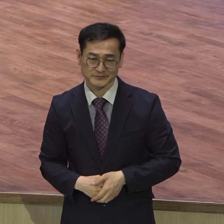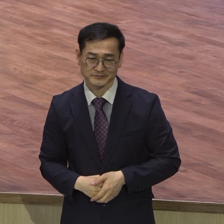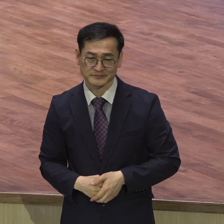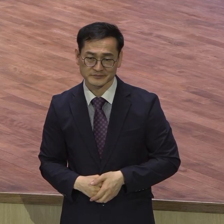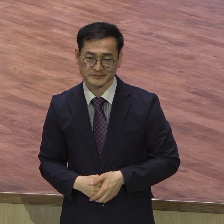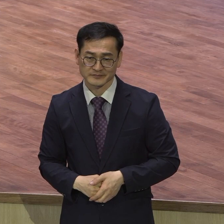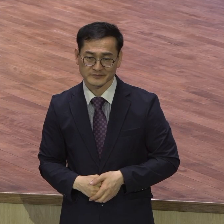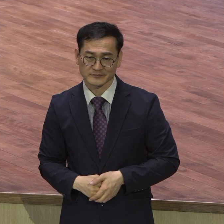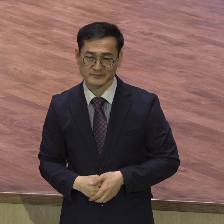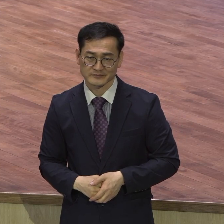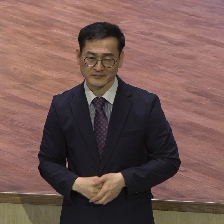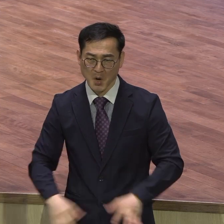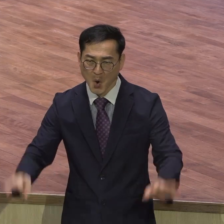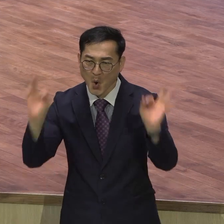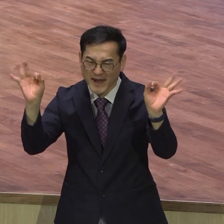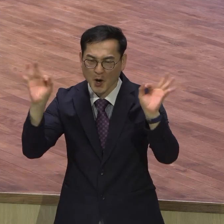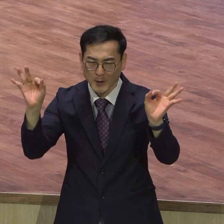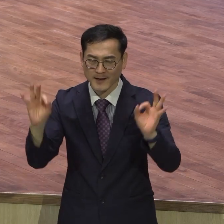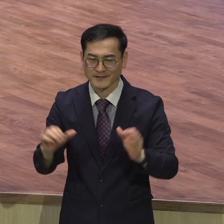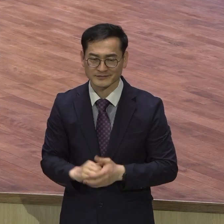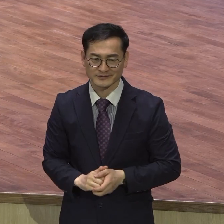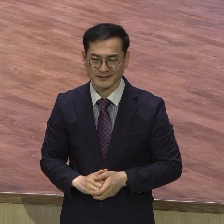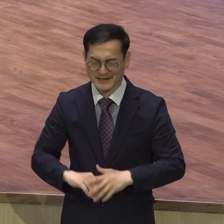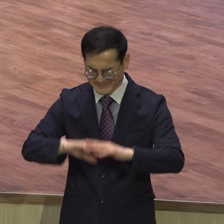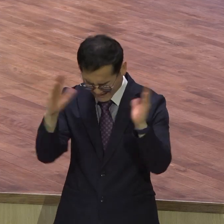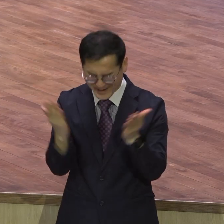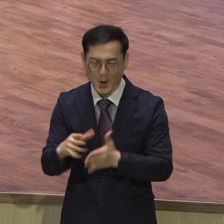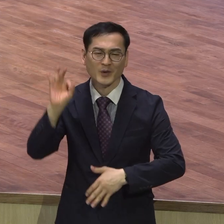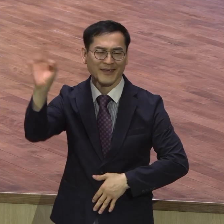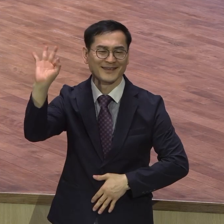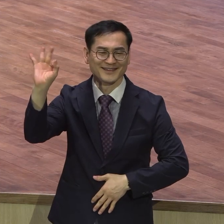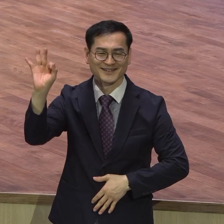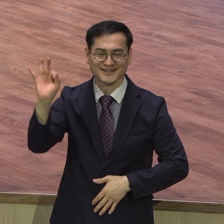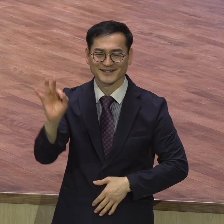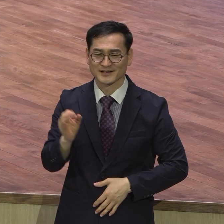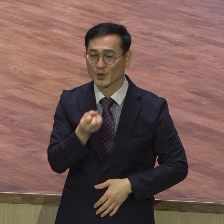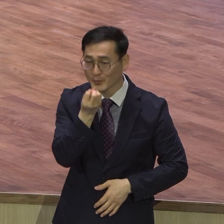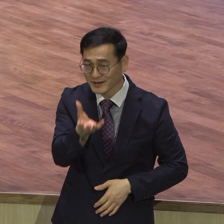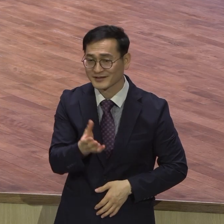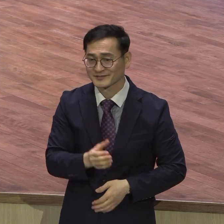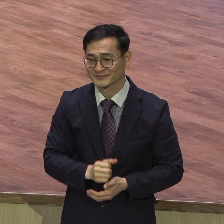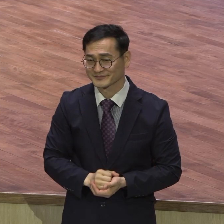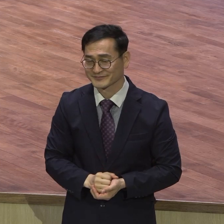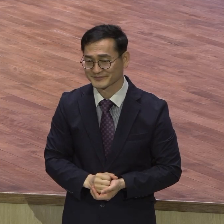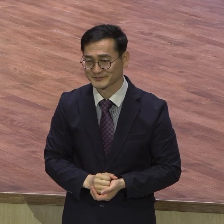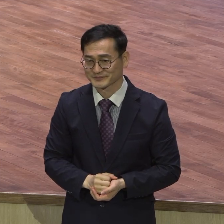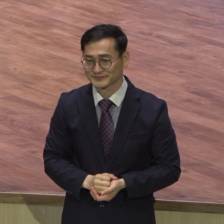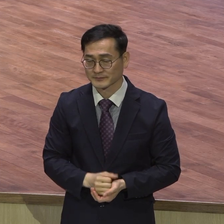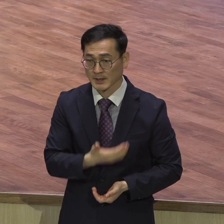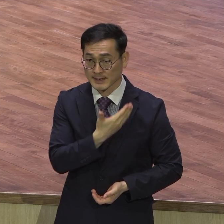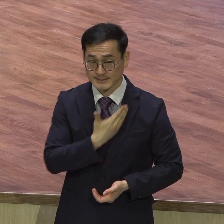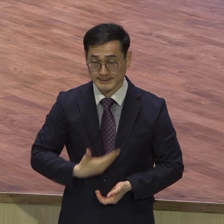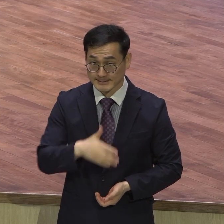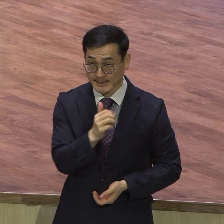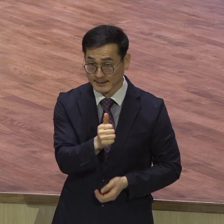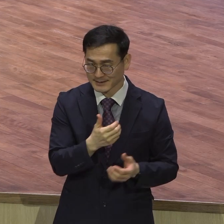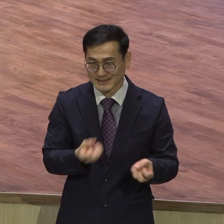I'm okay. You're okay. 맞아요. 특별히 본문에 잘 봐야 될 것은요. 제사장을 하나님께서